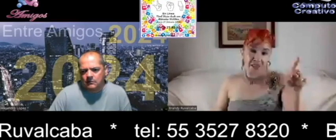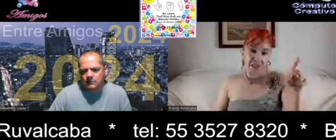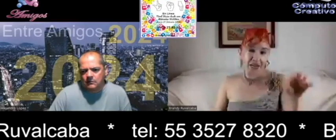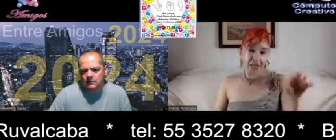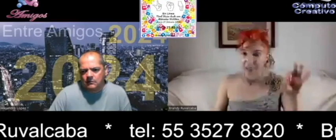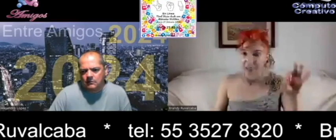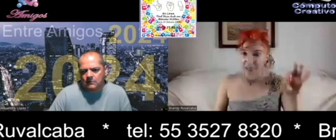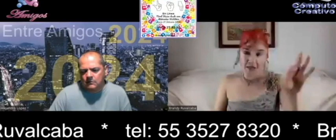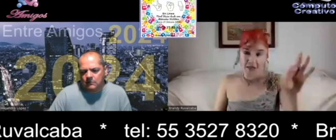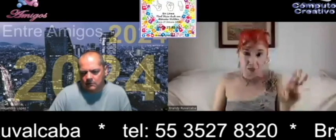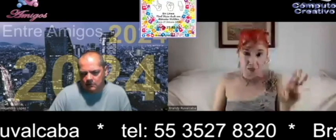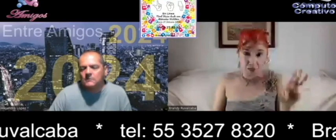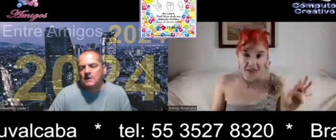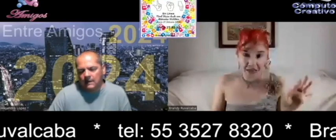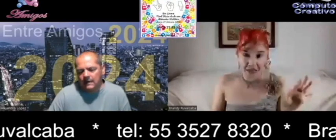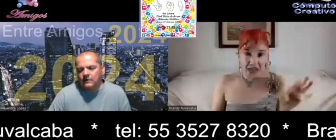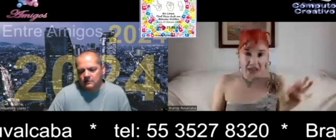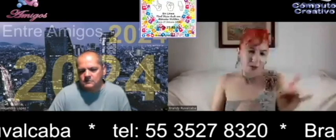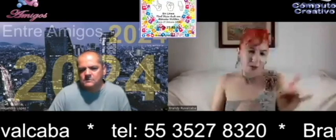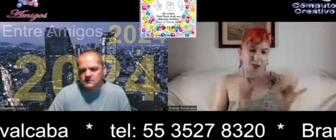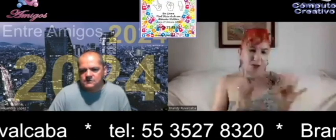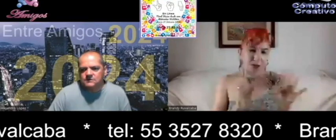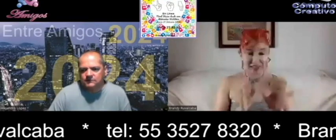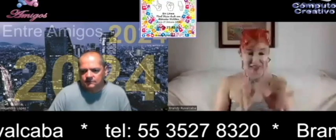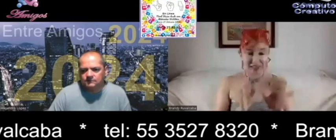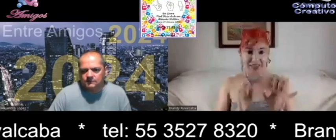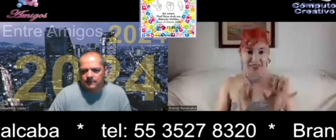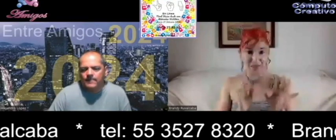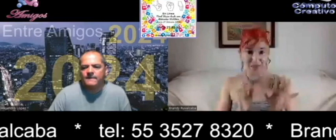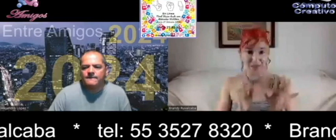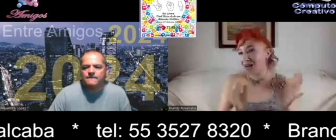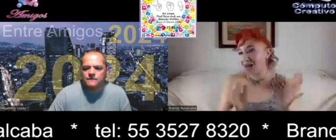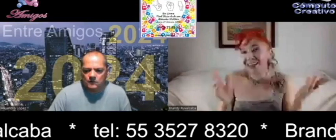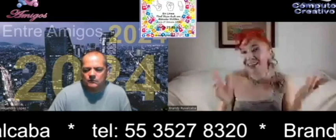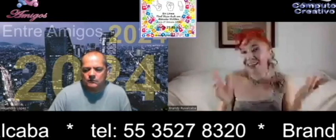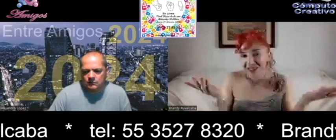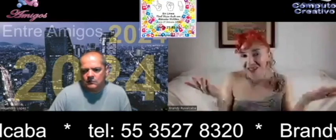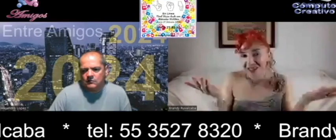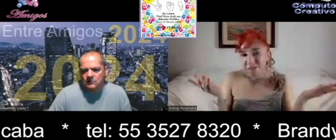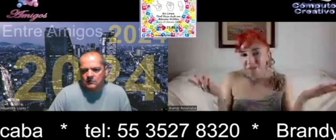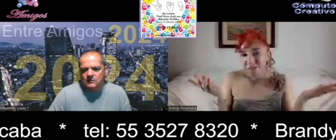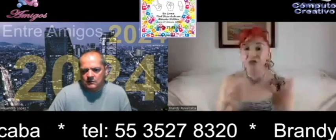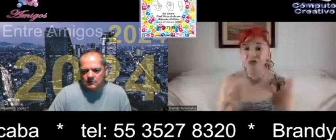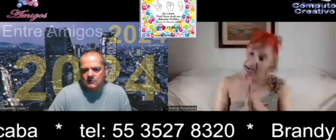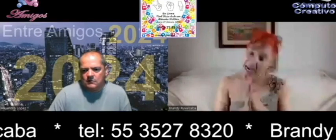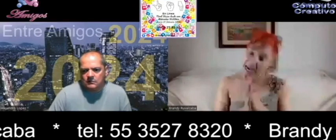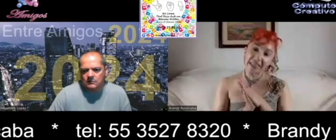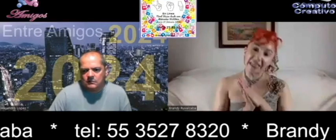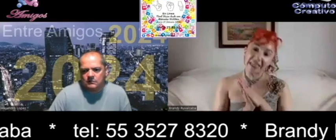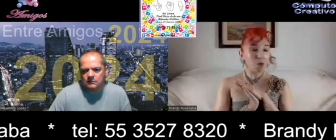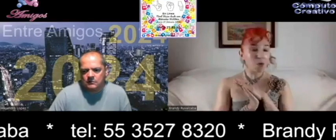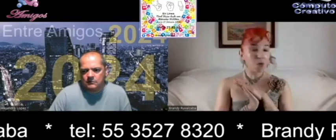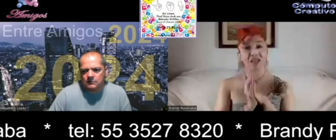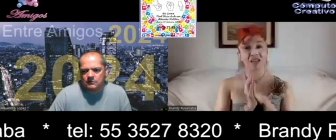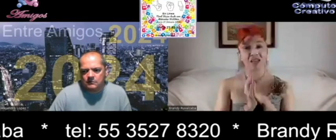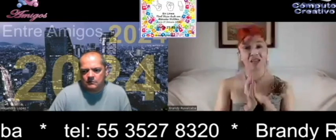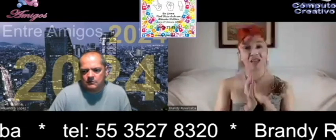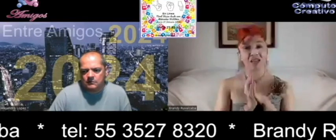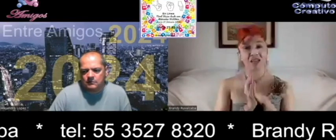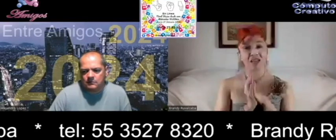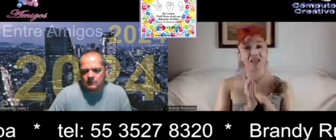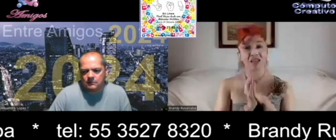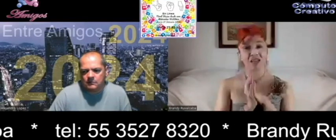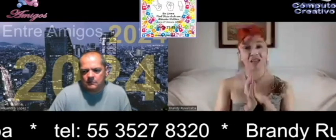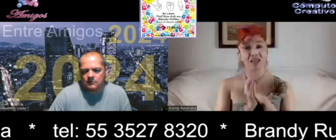entender el italiano lo tienes que estudiar. Algunas claro. cosas se entenderán, pero la verdad es que no todas. Entonces, así igual pasa con las lenguas